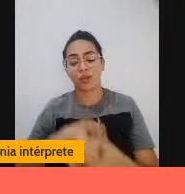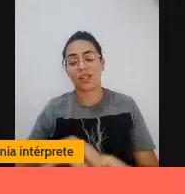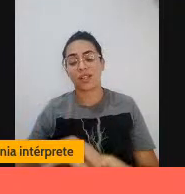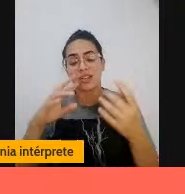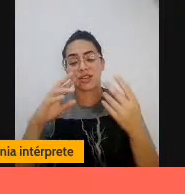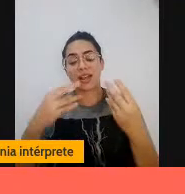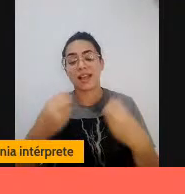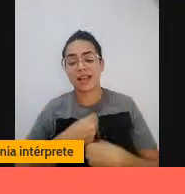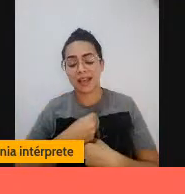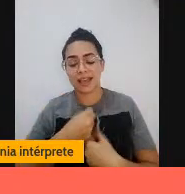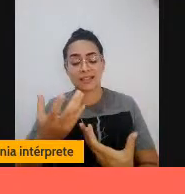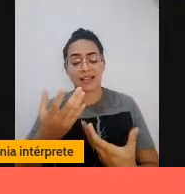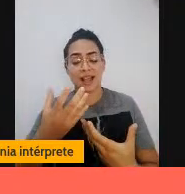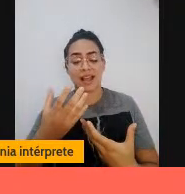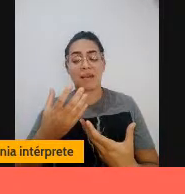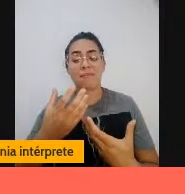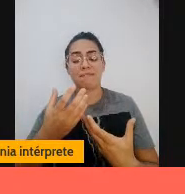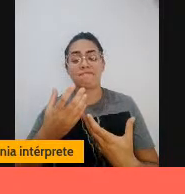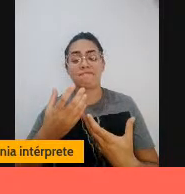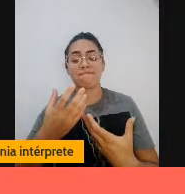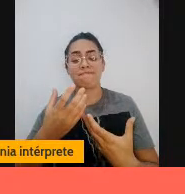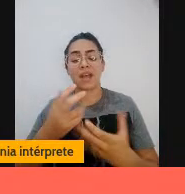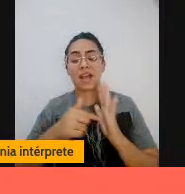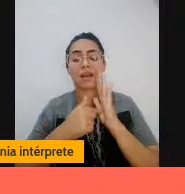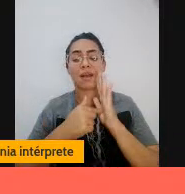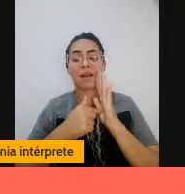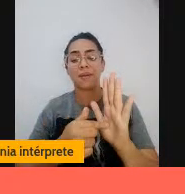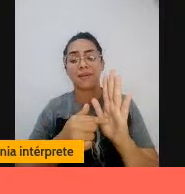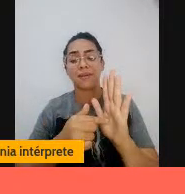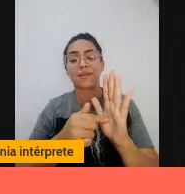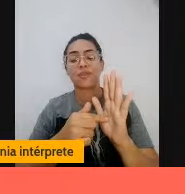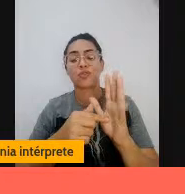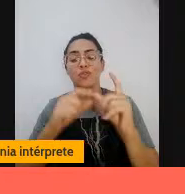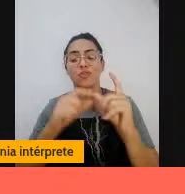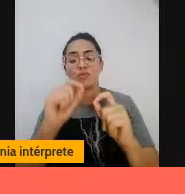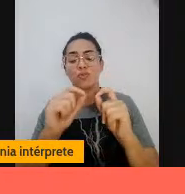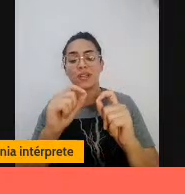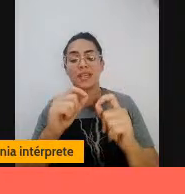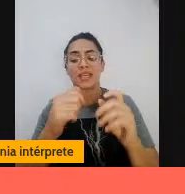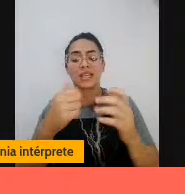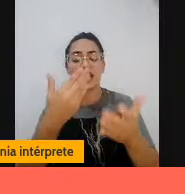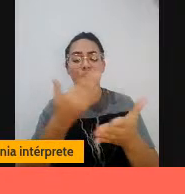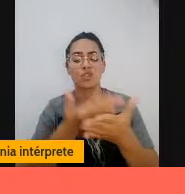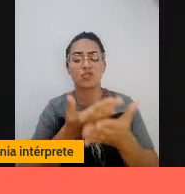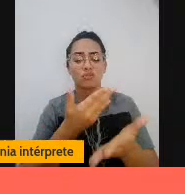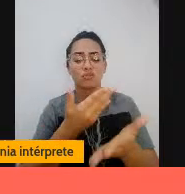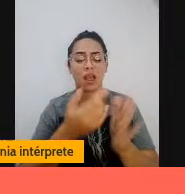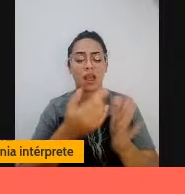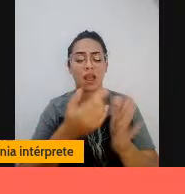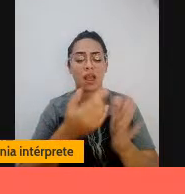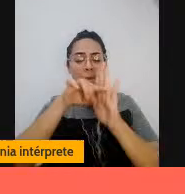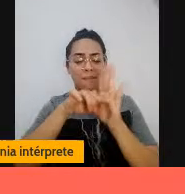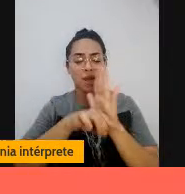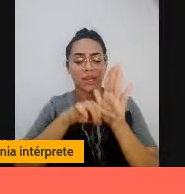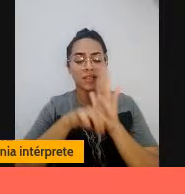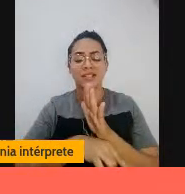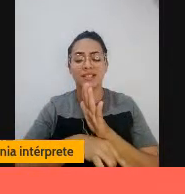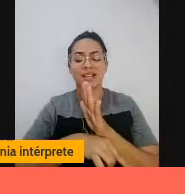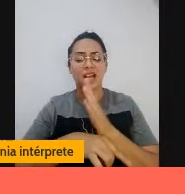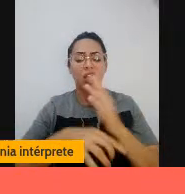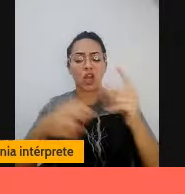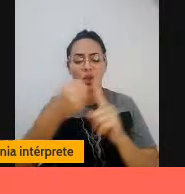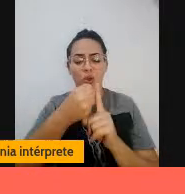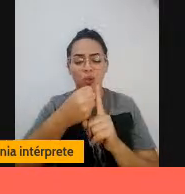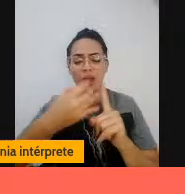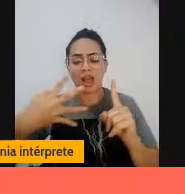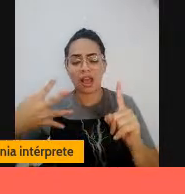disposição em apresentar o que está estudando, o que está pesquisando, a extensão, e com